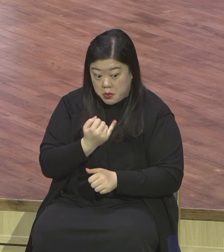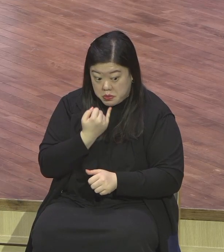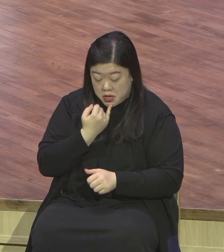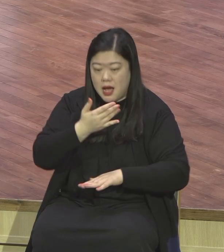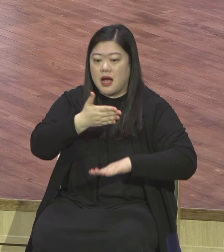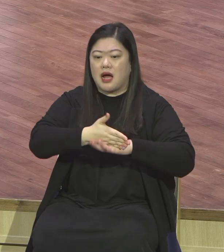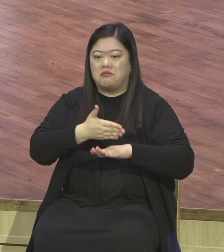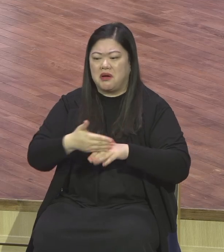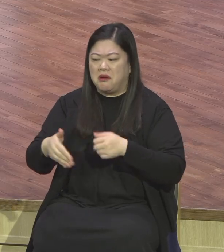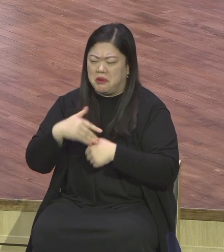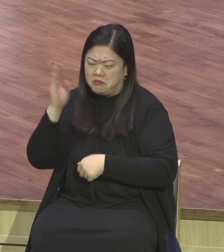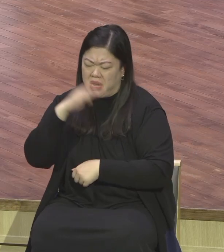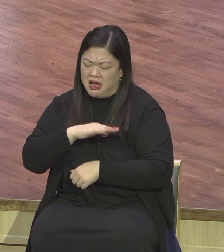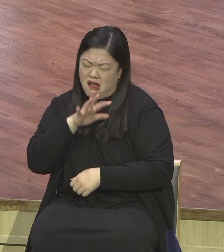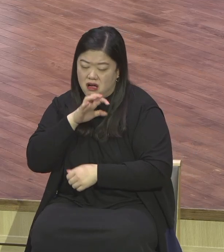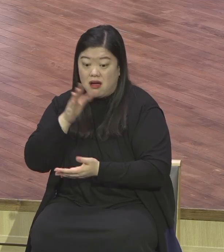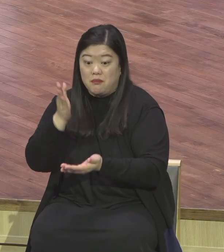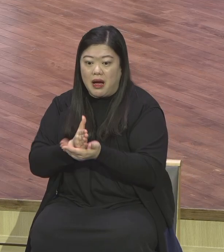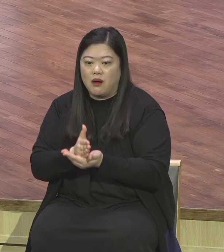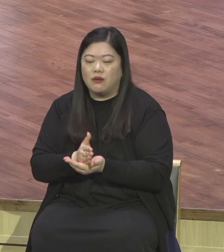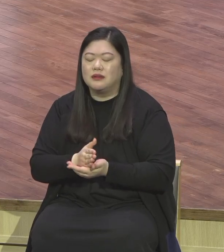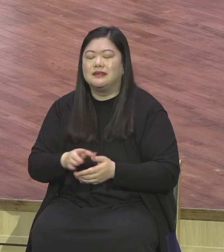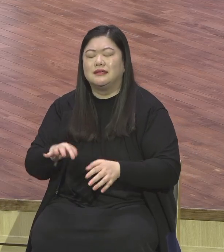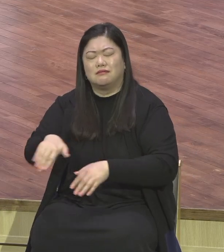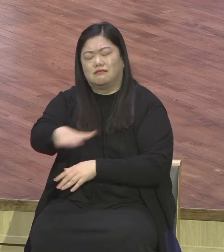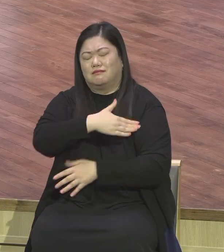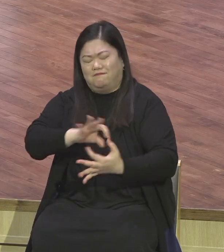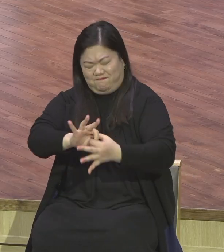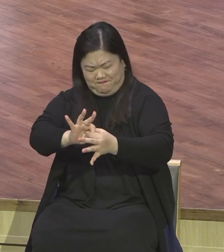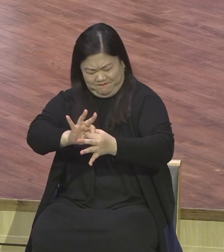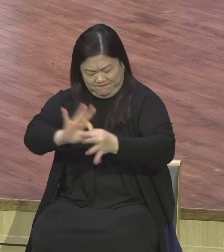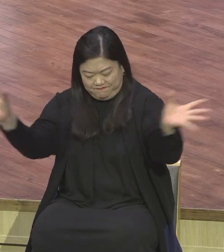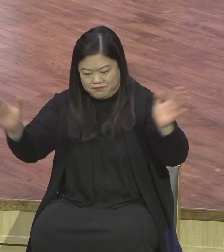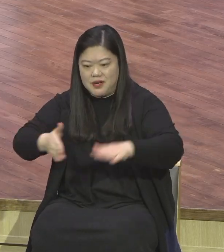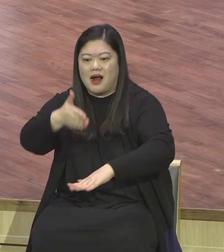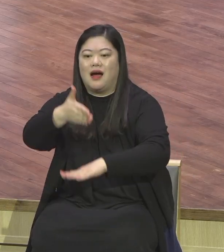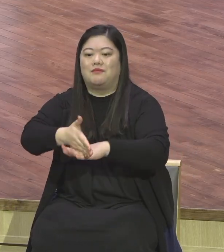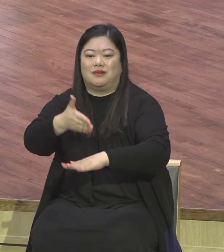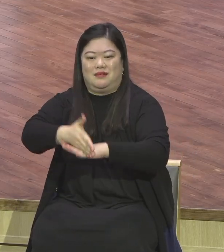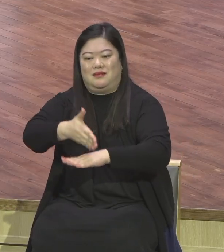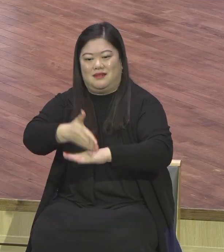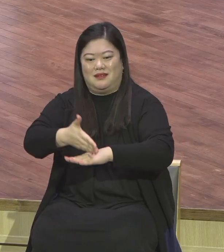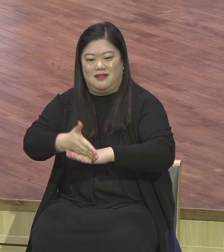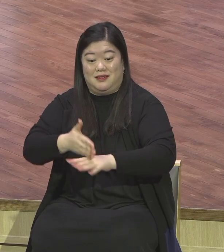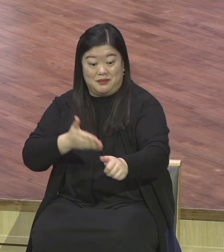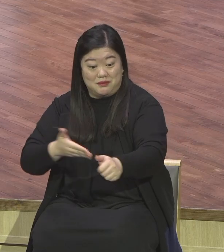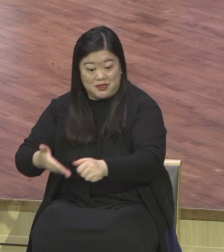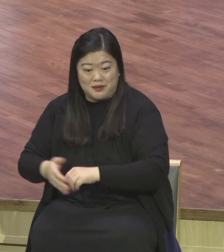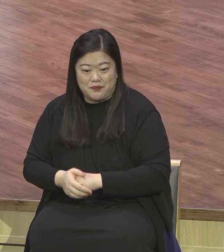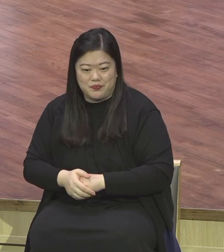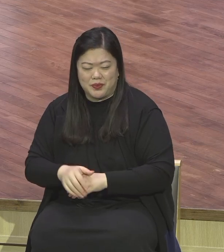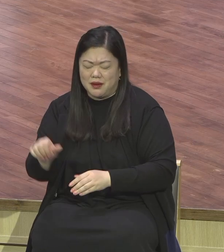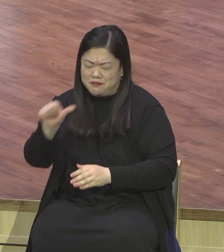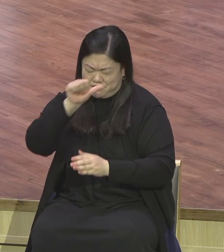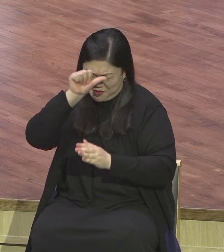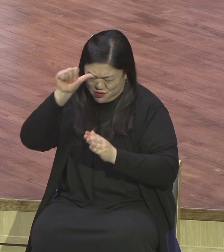1년 360을 감사하시기 바랍니다 360을 절대 감사하는 이걸 평생 감사